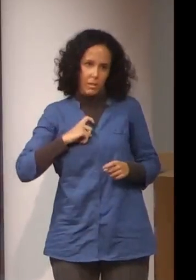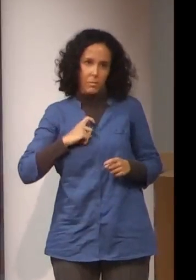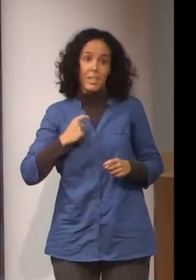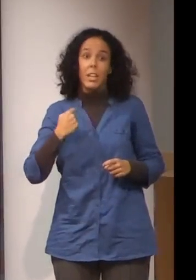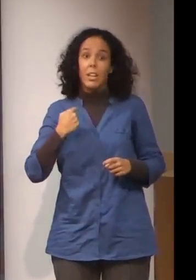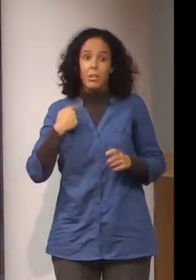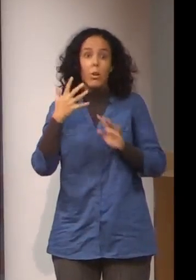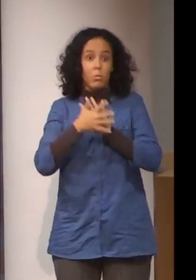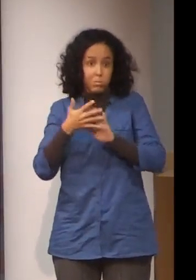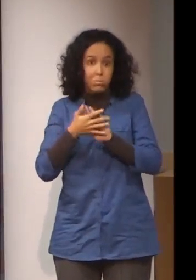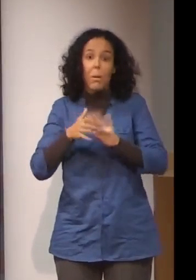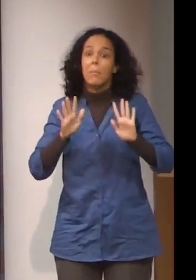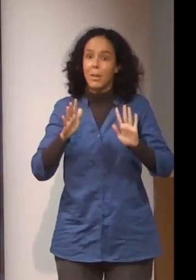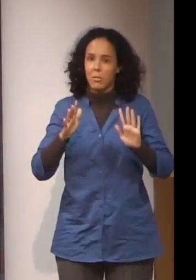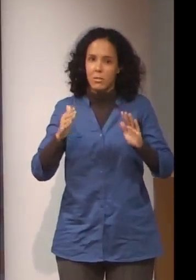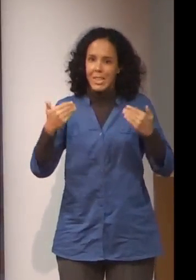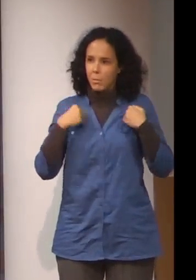entendéis algo, por favor, avisarme.